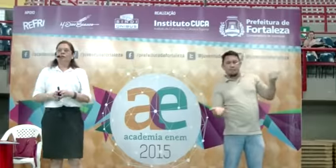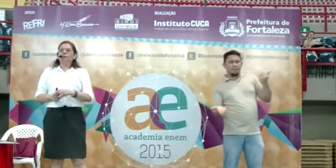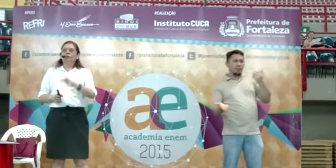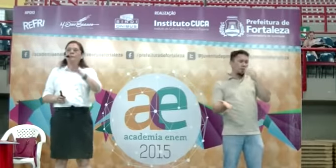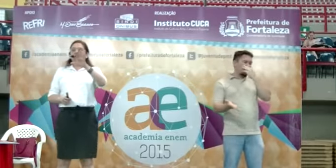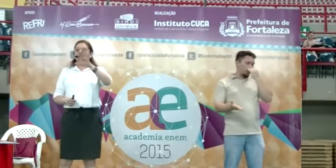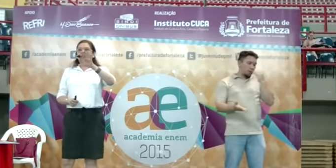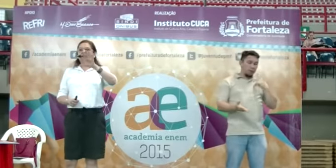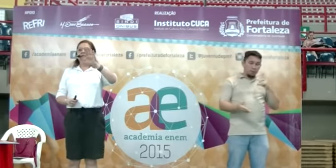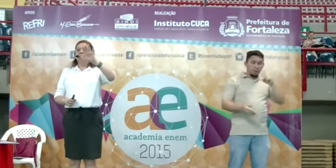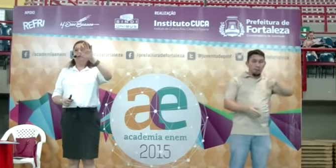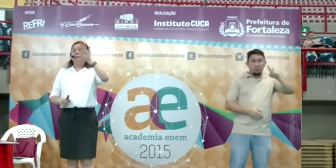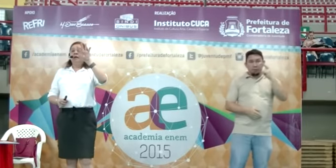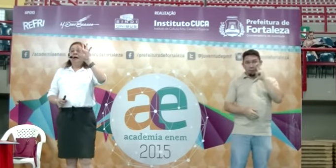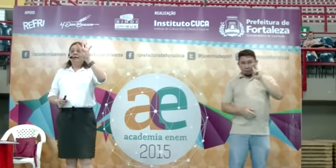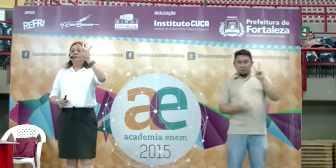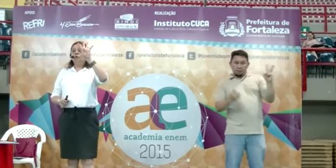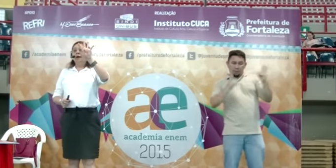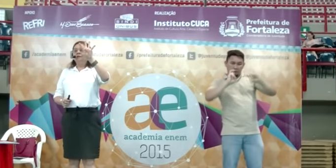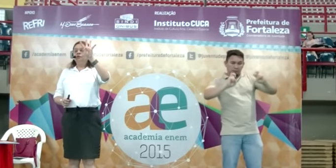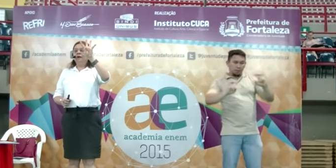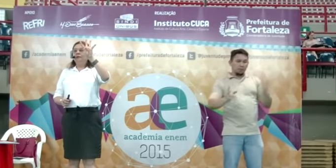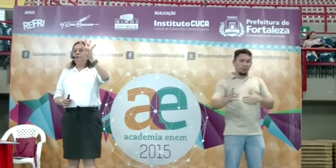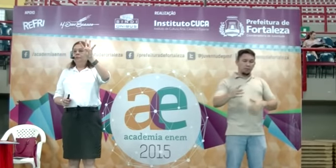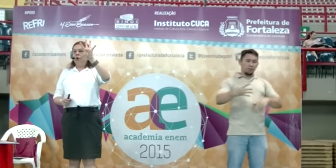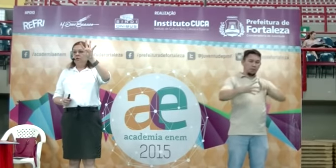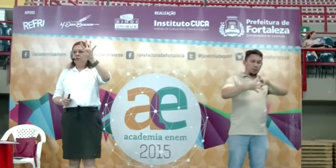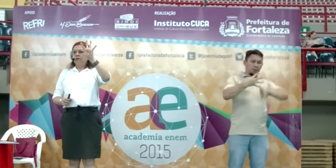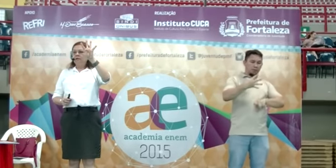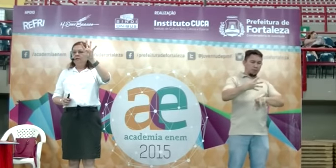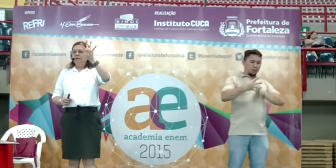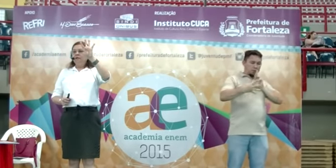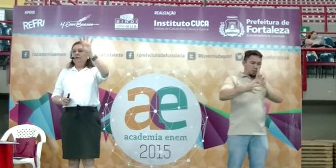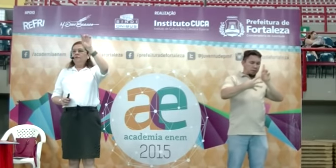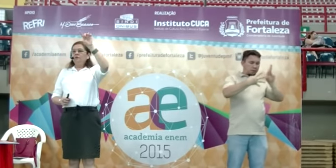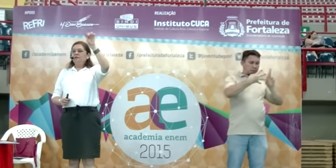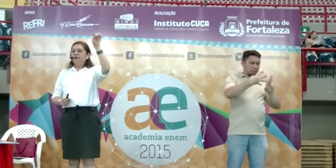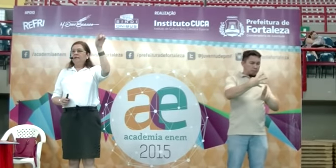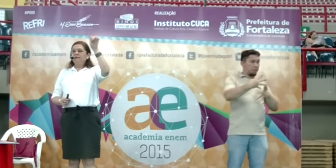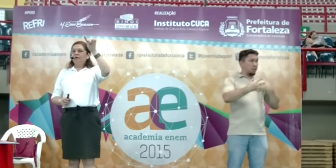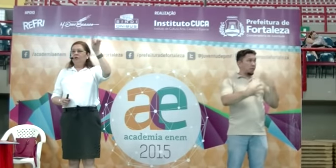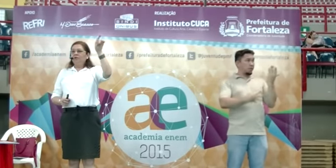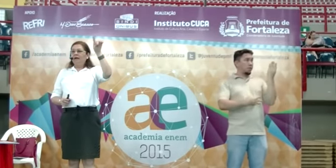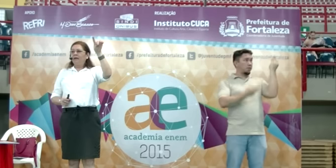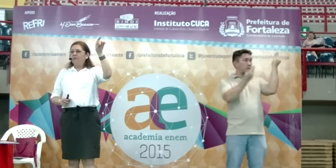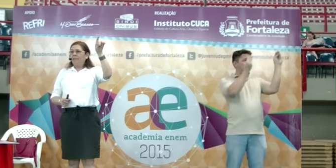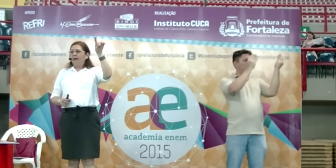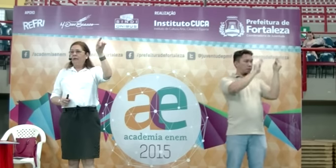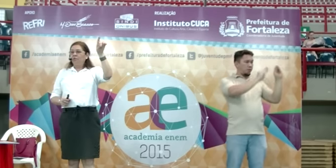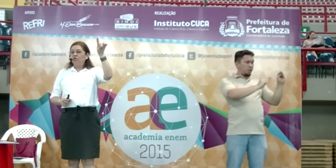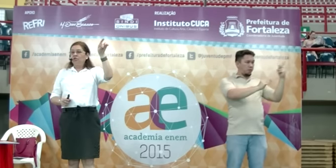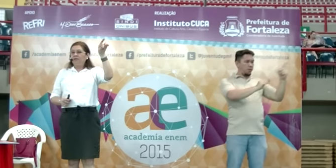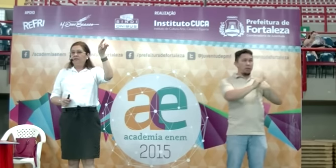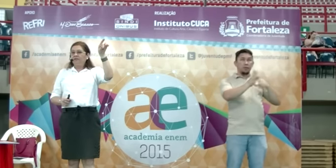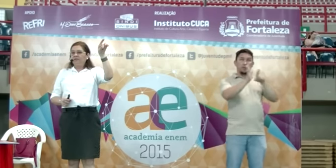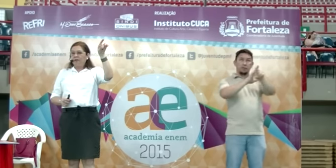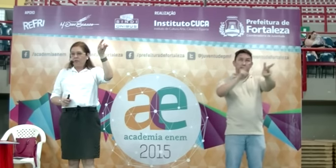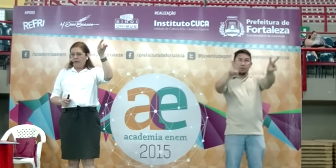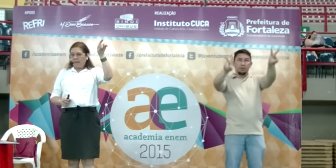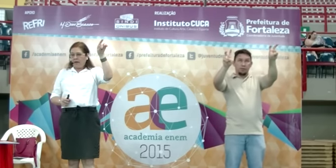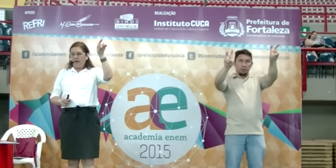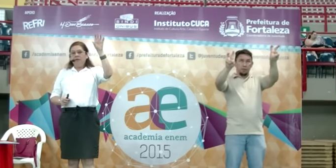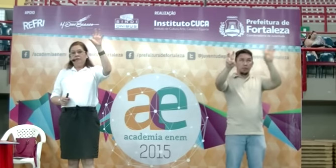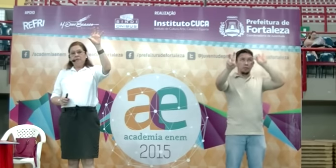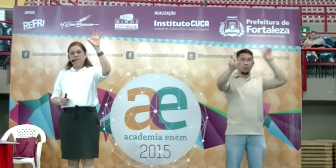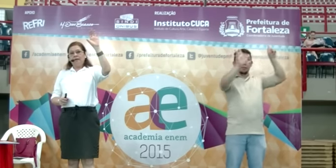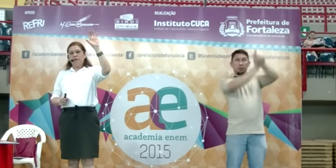Aí eu oriento, prestem atenção. As 4 respostas que vocês anotaram da perguntinha que